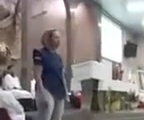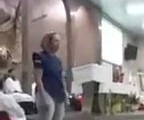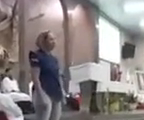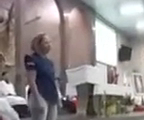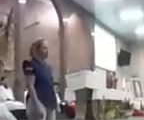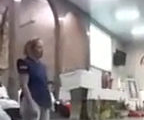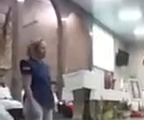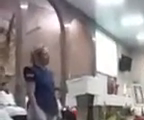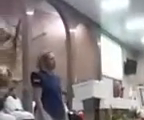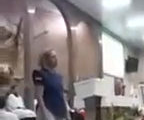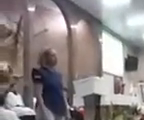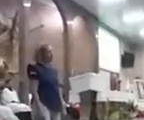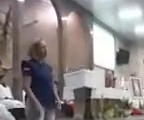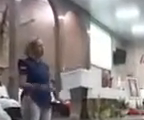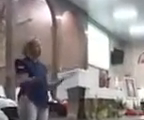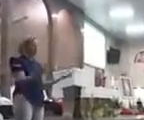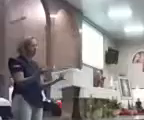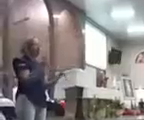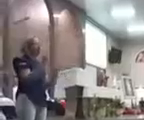filho,